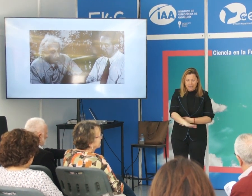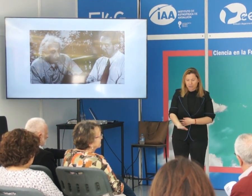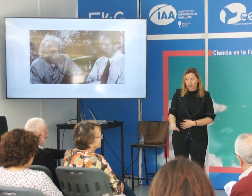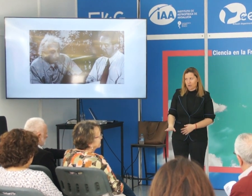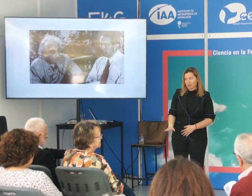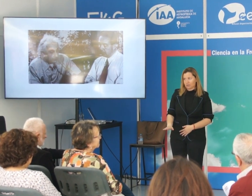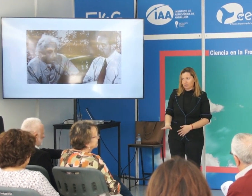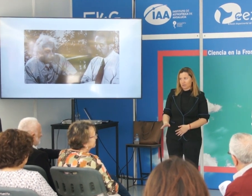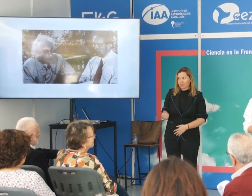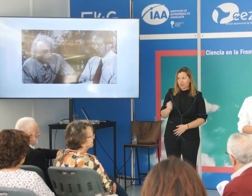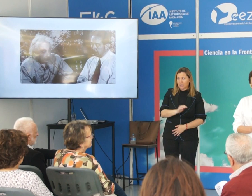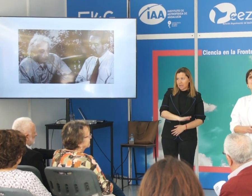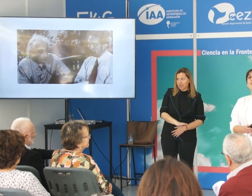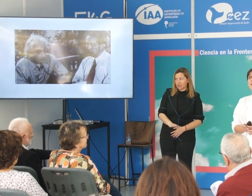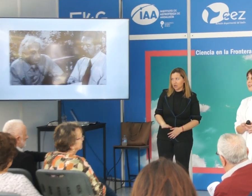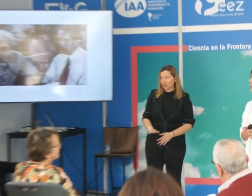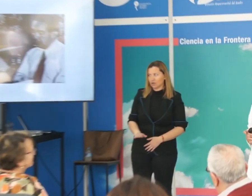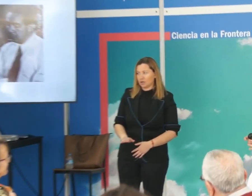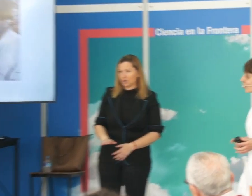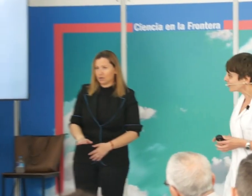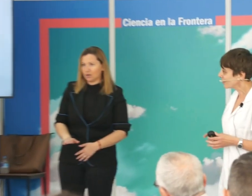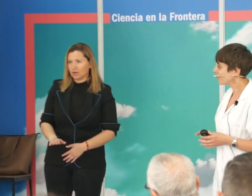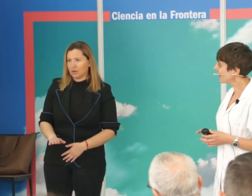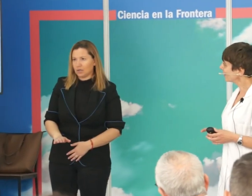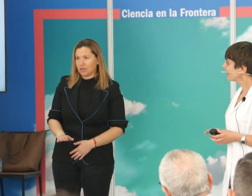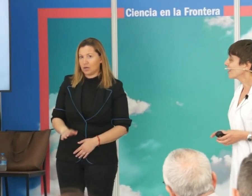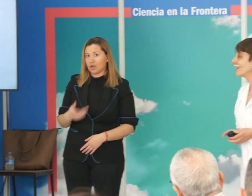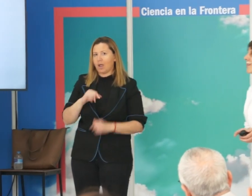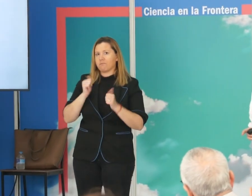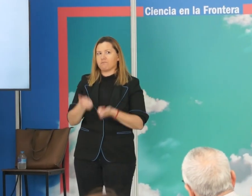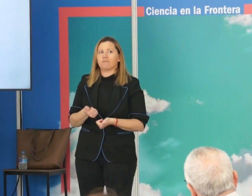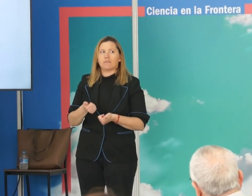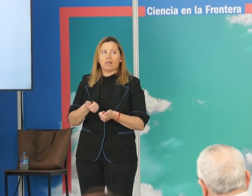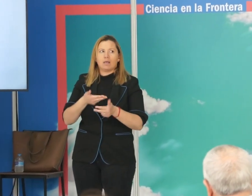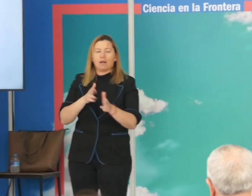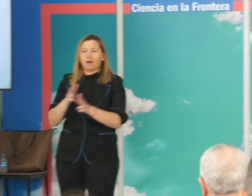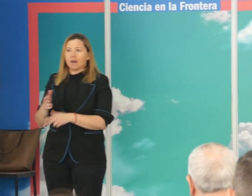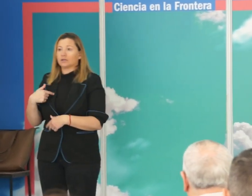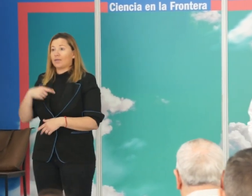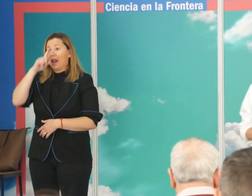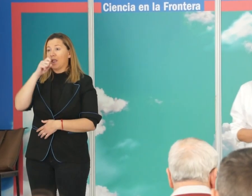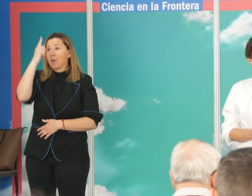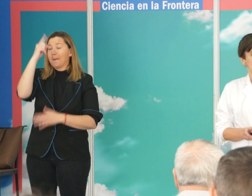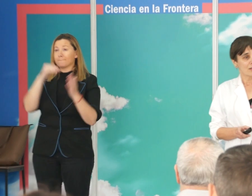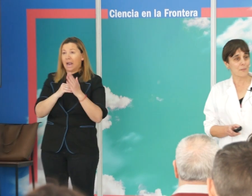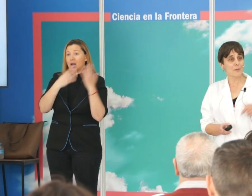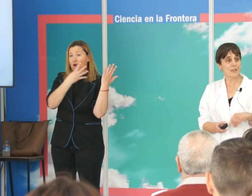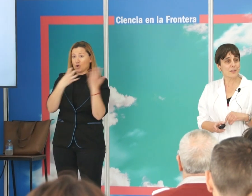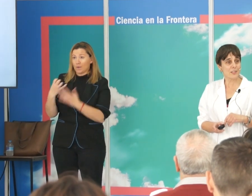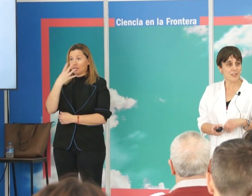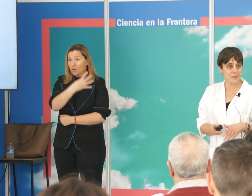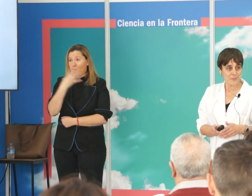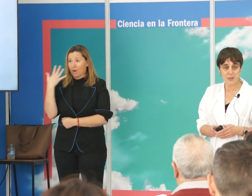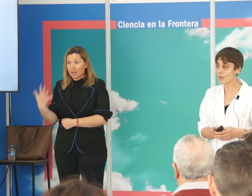los niños, en este caso había tres, los niños ya eran del ejército, ¿vale? Y en 1945 tenemos primero la prueba